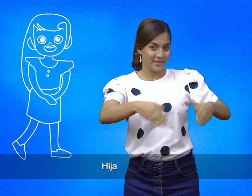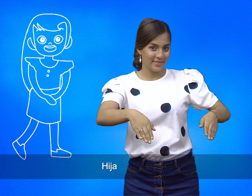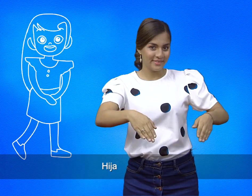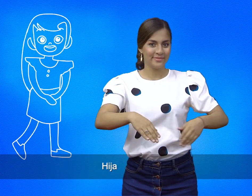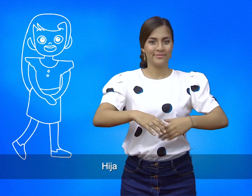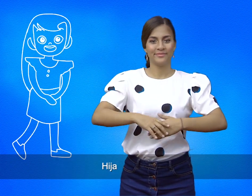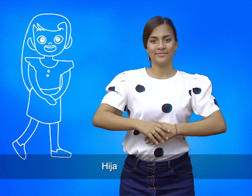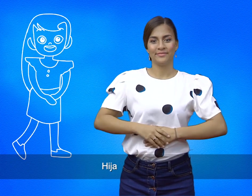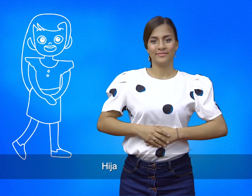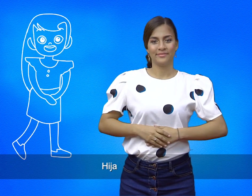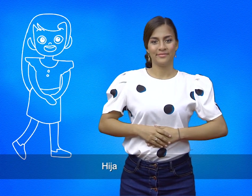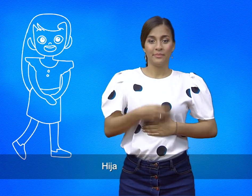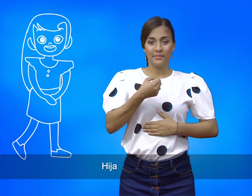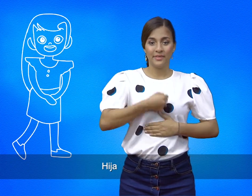Hija.